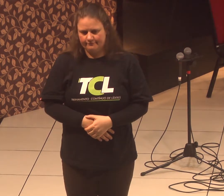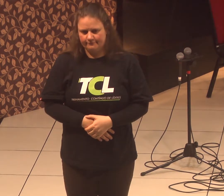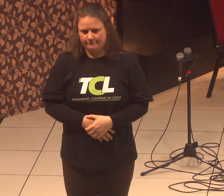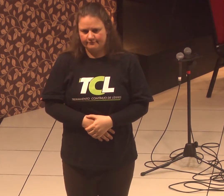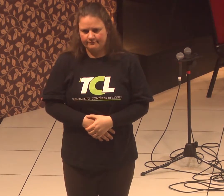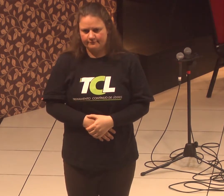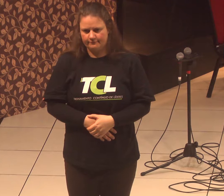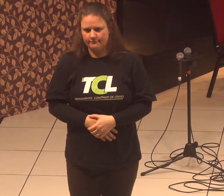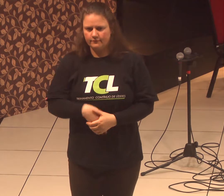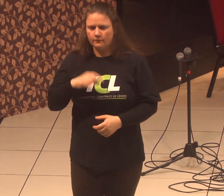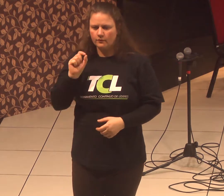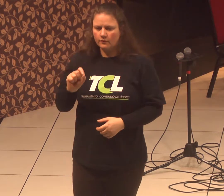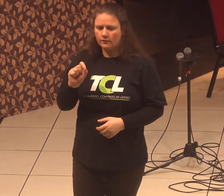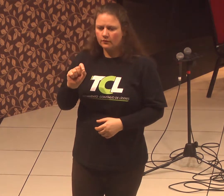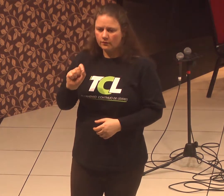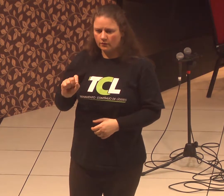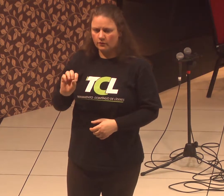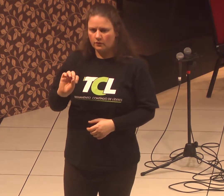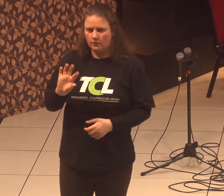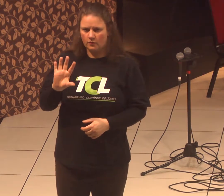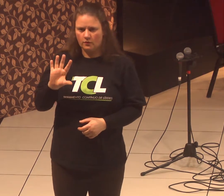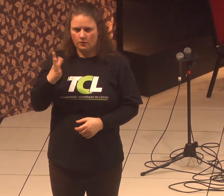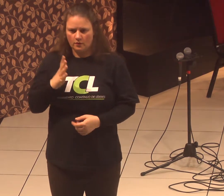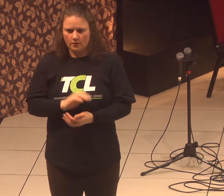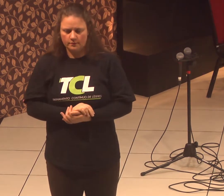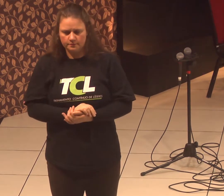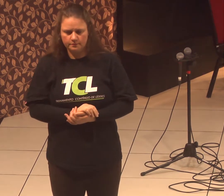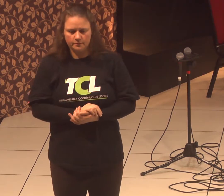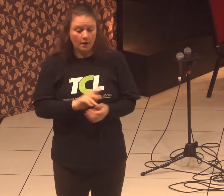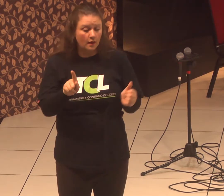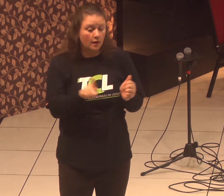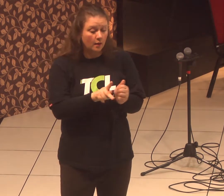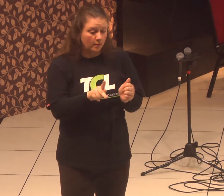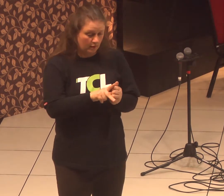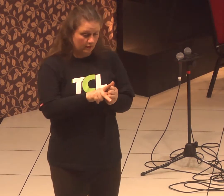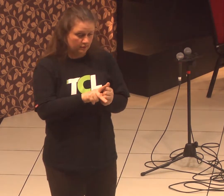Então, isso que aconteceu aqui com Pedro, ele levantou.